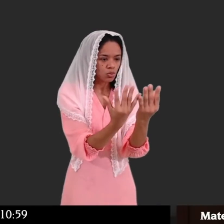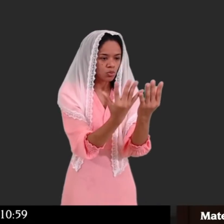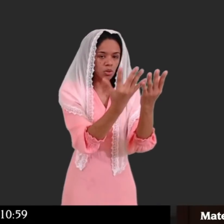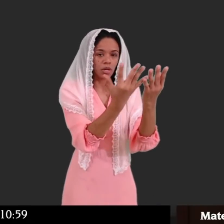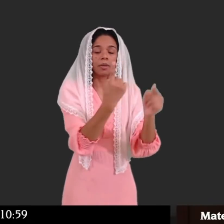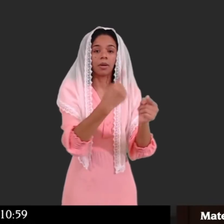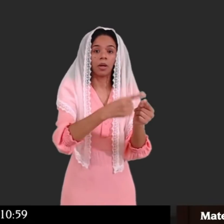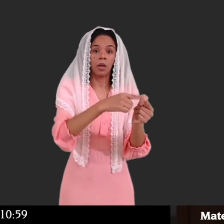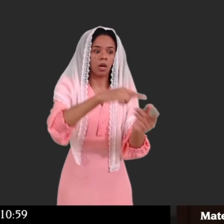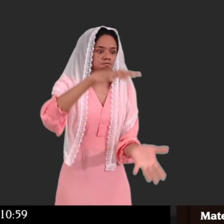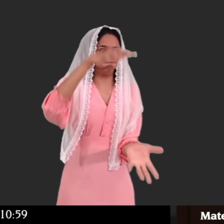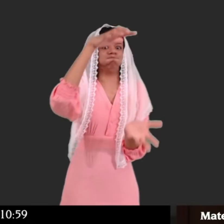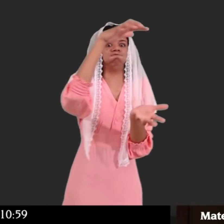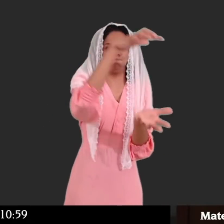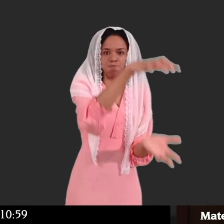3, 5, 10 trigo.